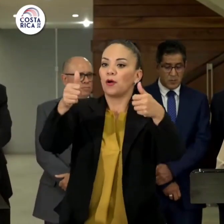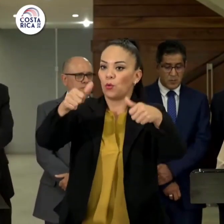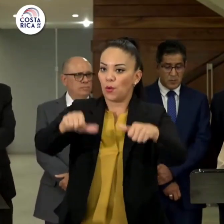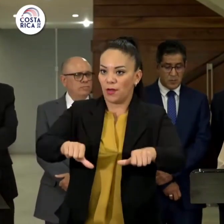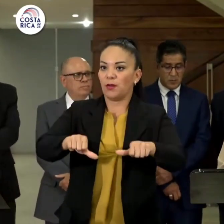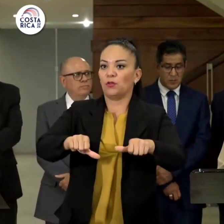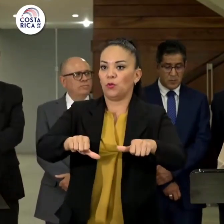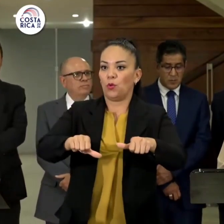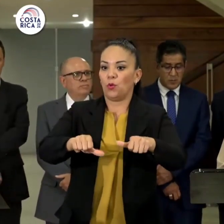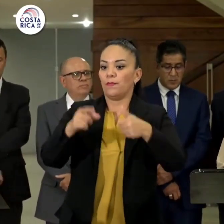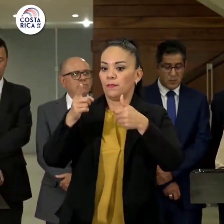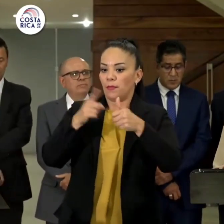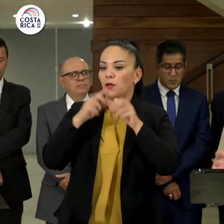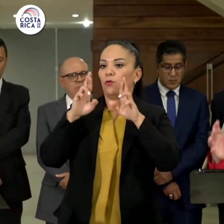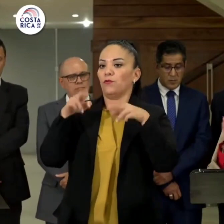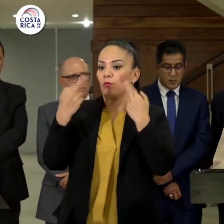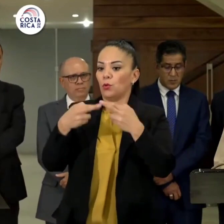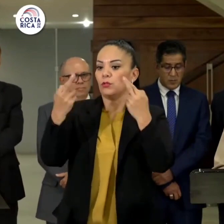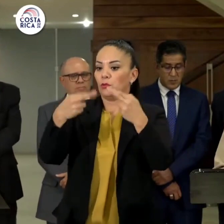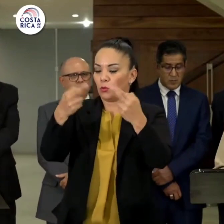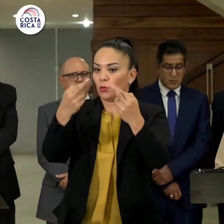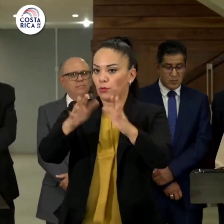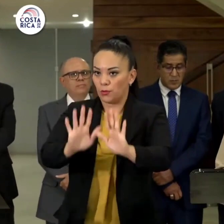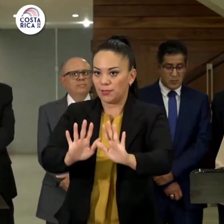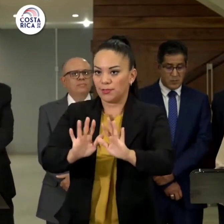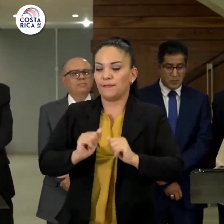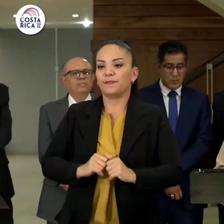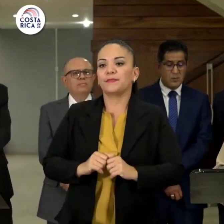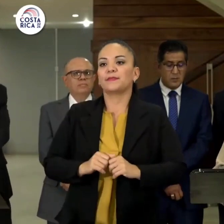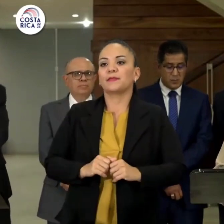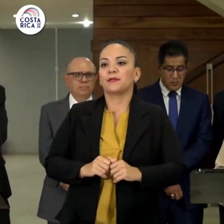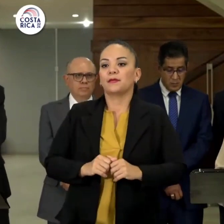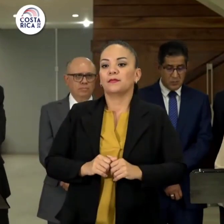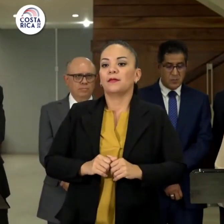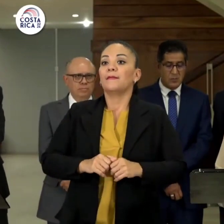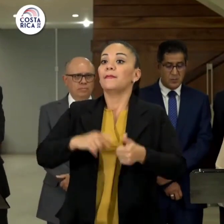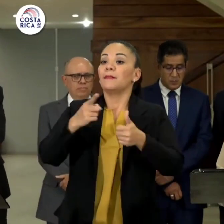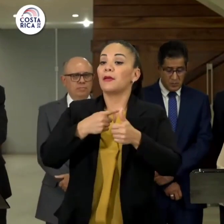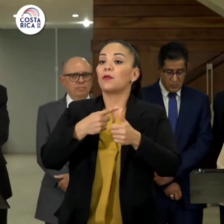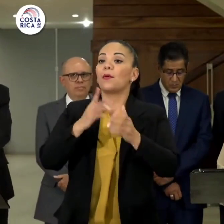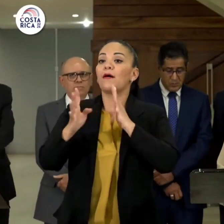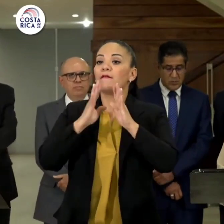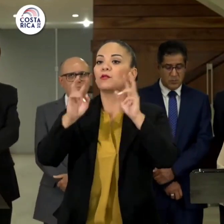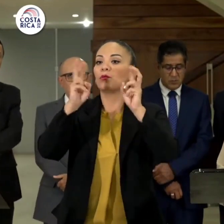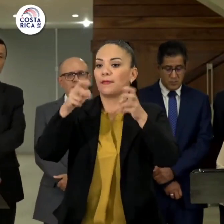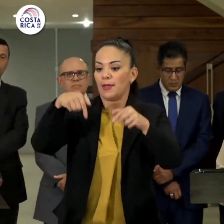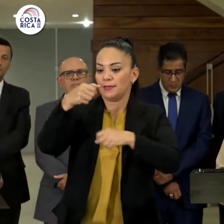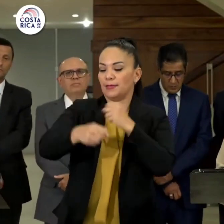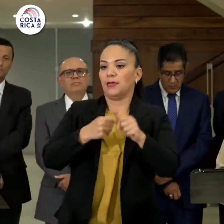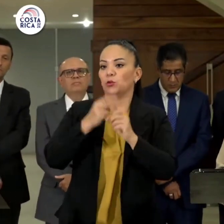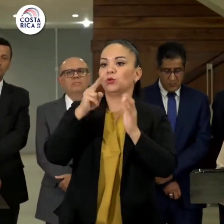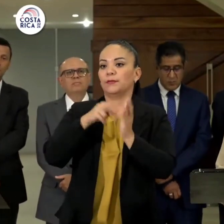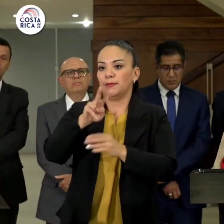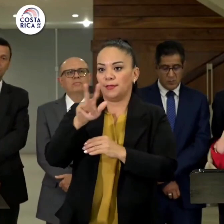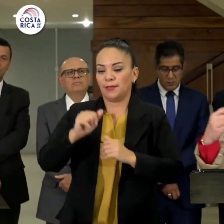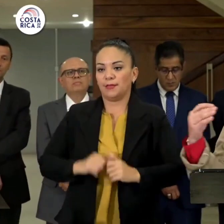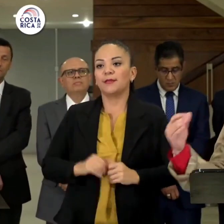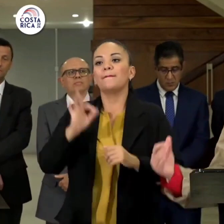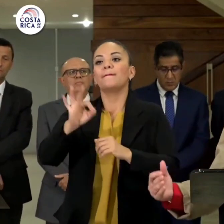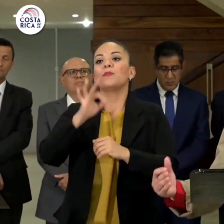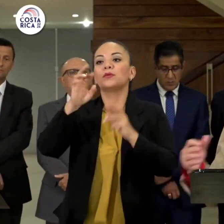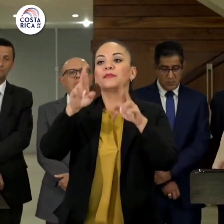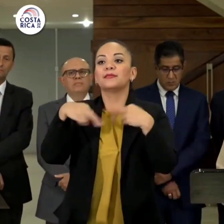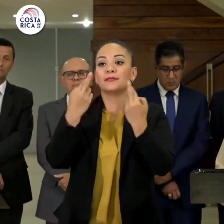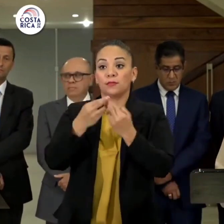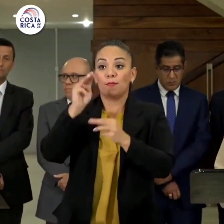una serie de reuniones, estamos finiquitando primero la conversación sobre 2023. La próxima